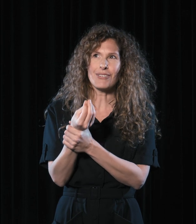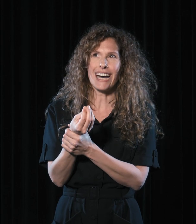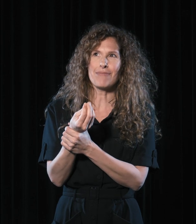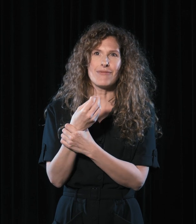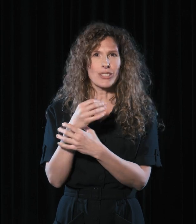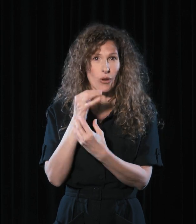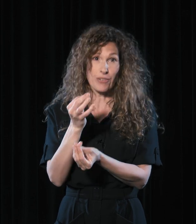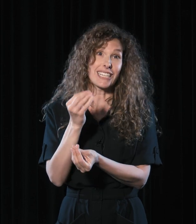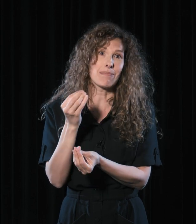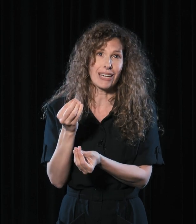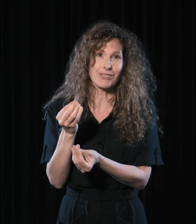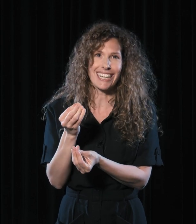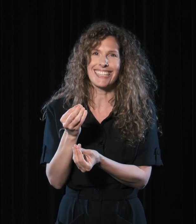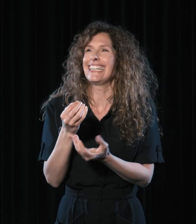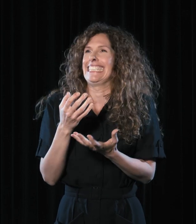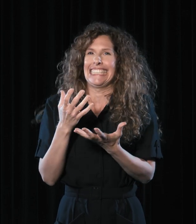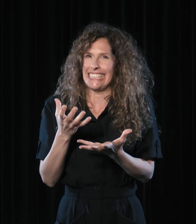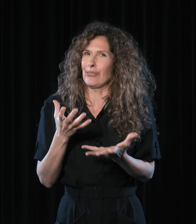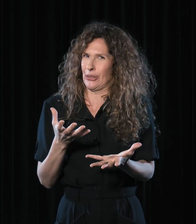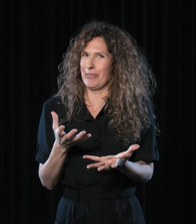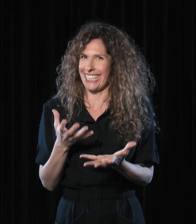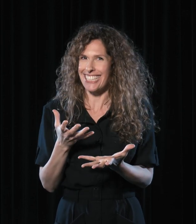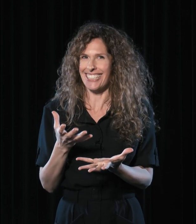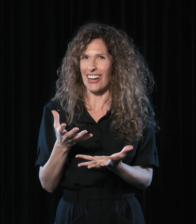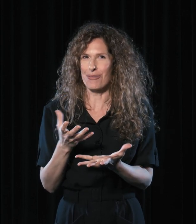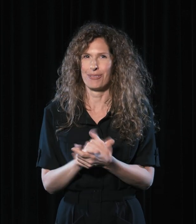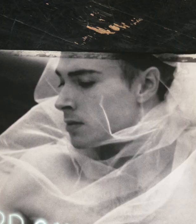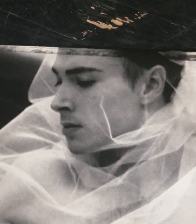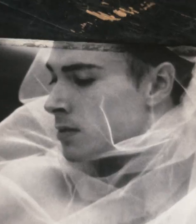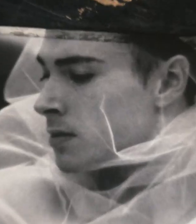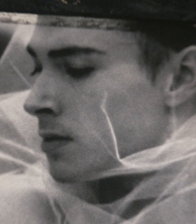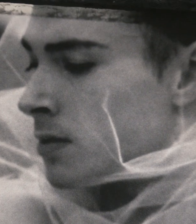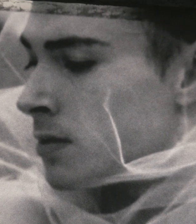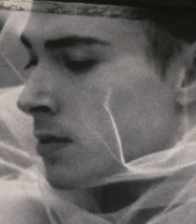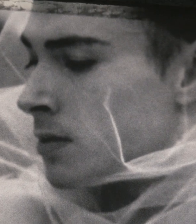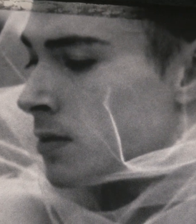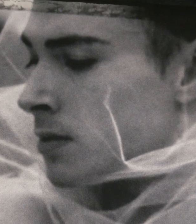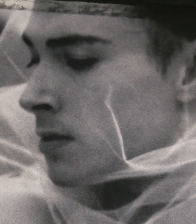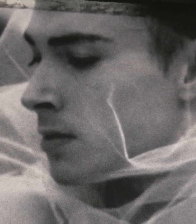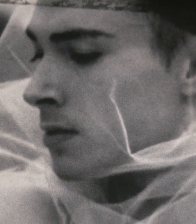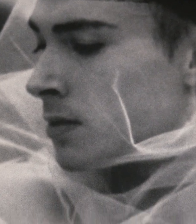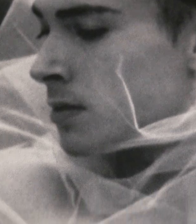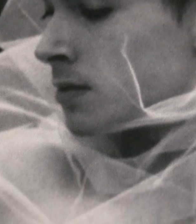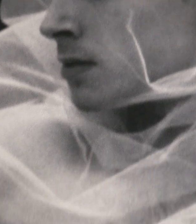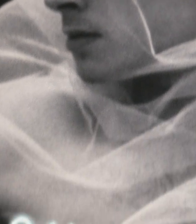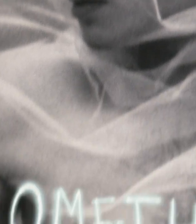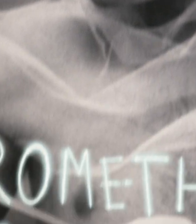-Quam wird öffentlicher Meinung sein. Ich freue mich riesig drauf. Die nächste Premiere ist ein Ballettabend vom Wiener